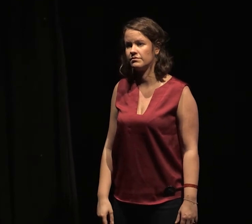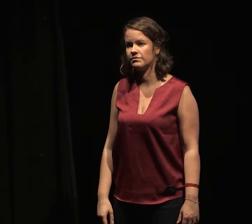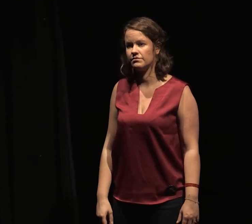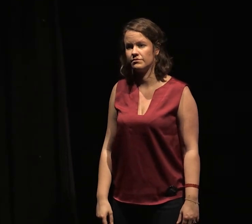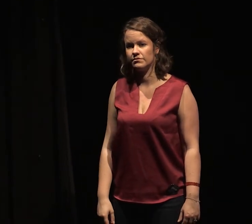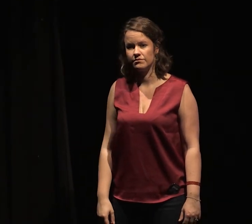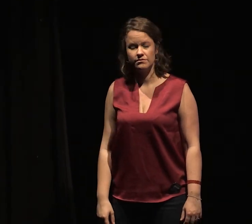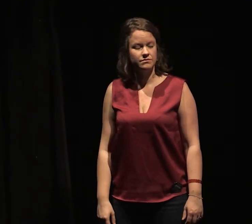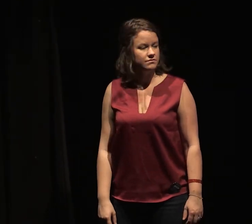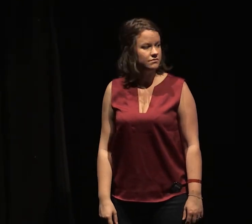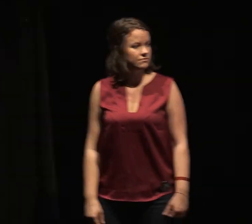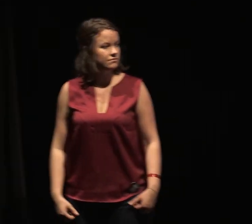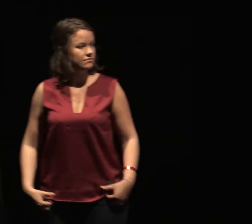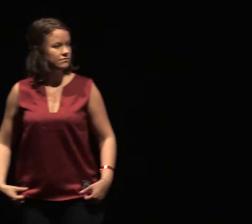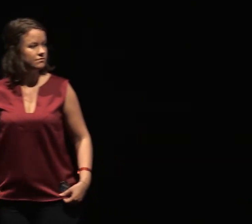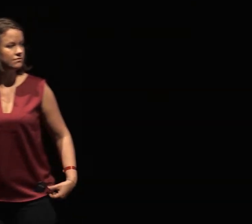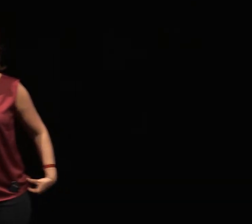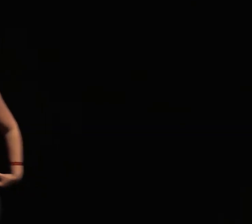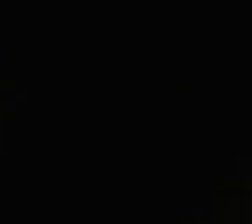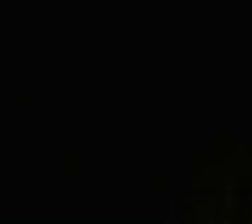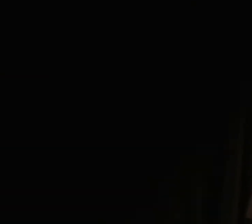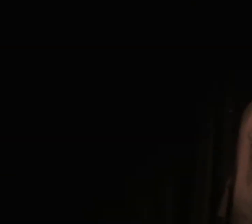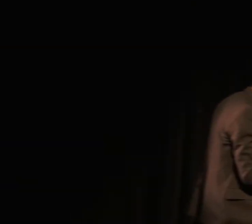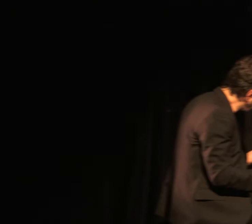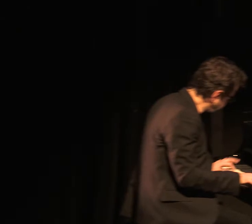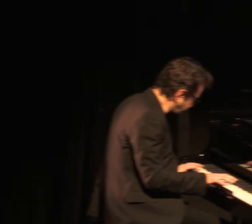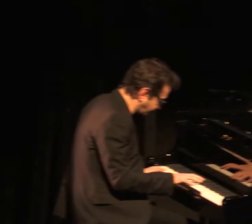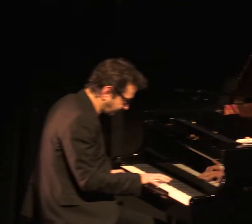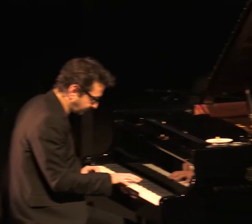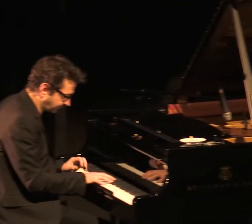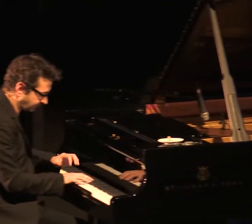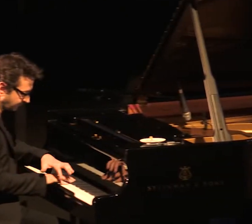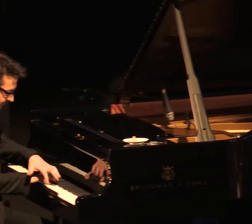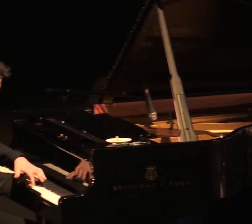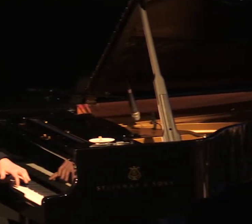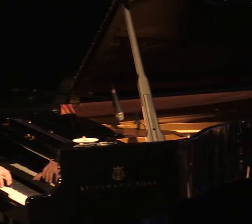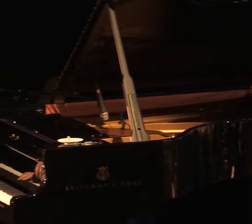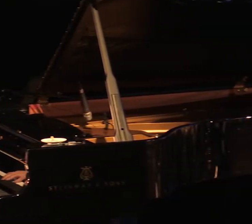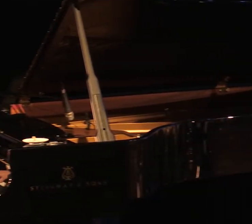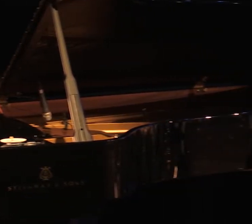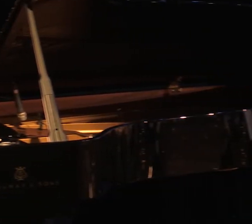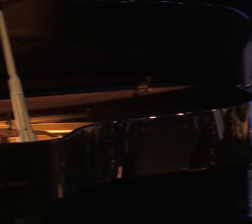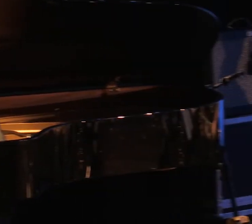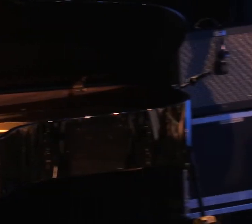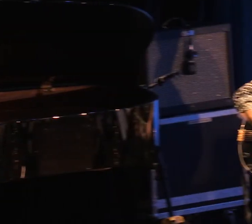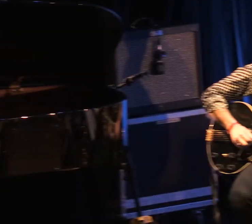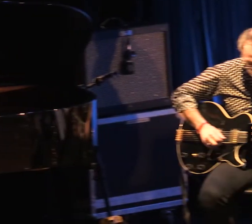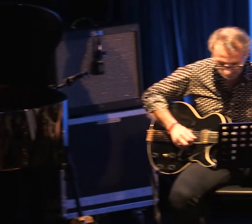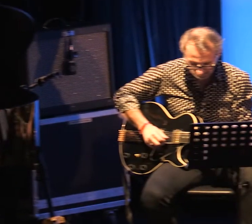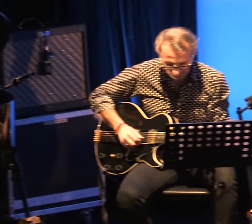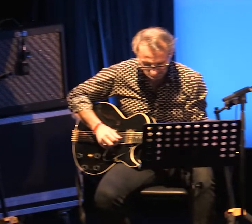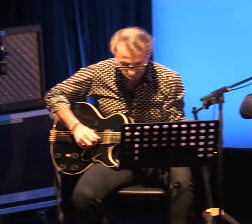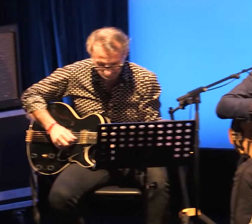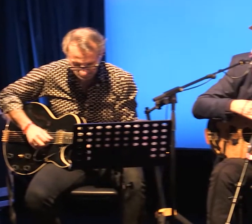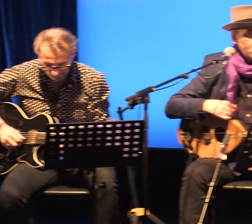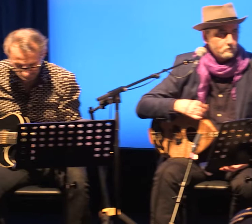أمسي وما سيكون لي غدي البعيد وعودة الروح الشريد كأن